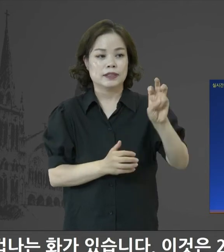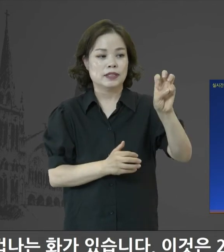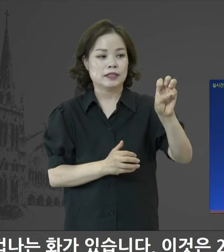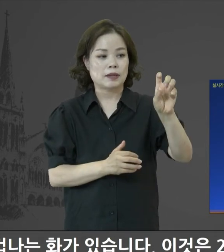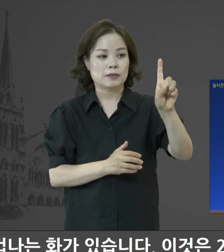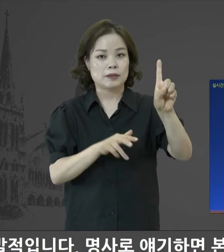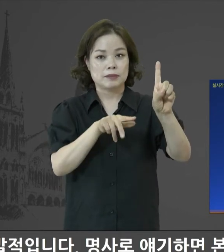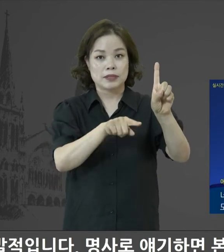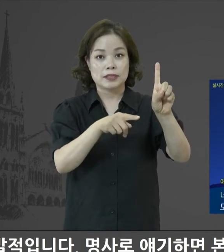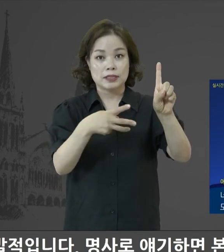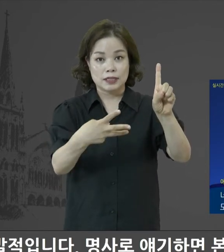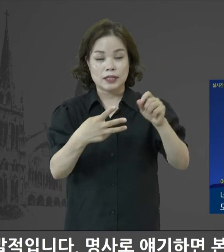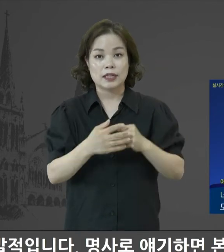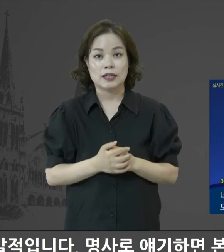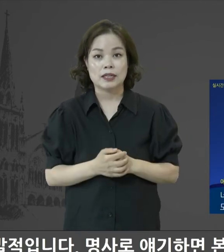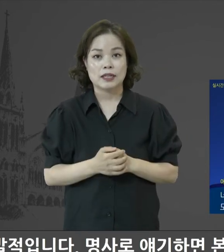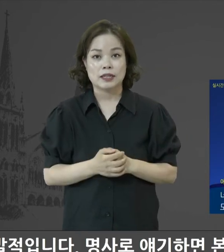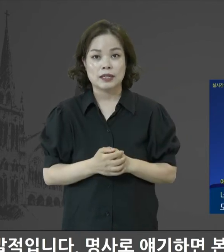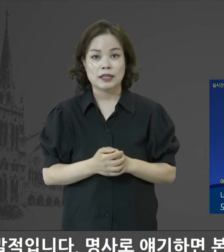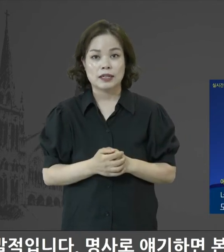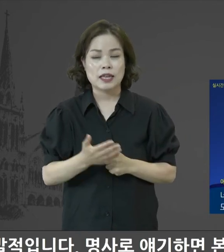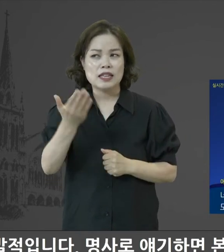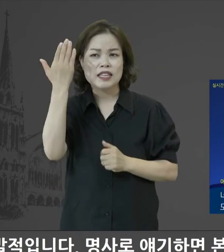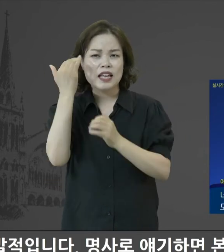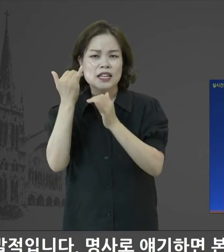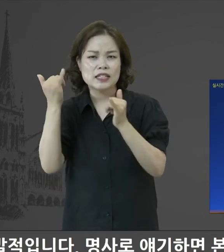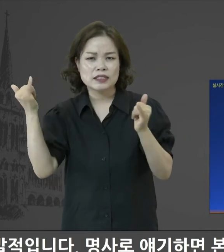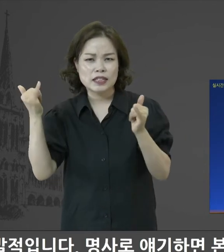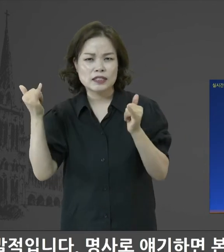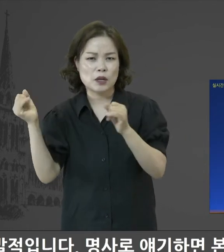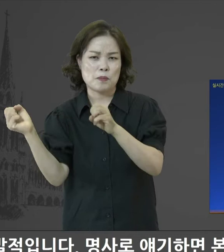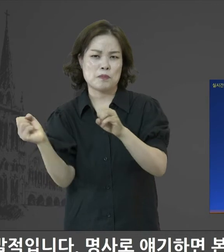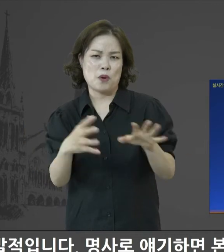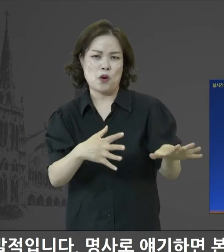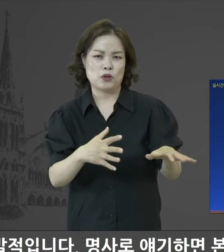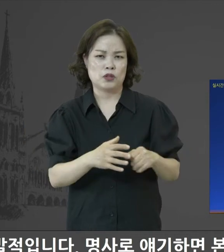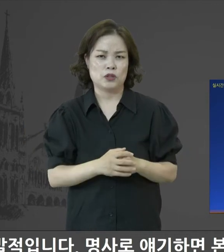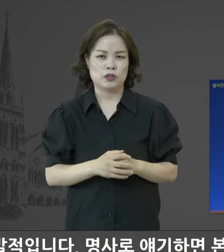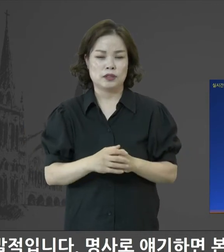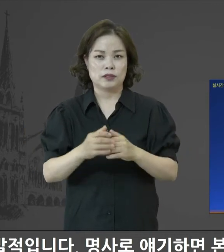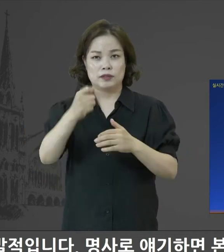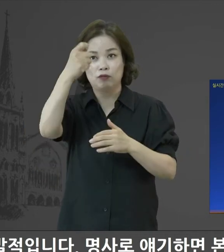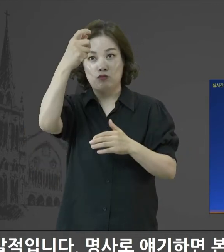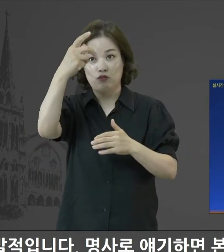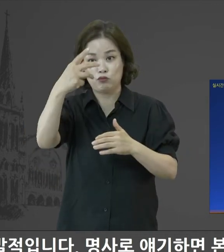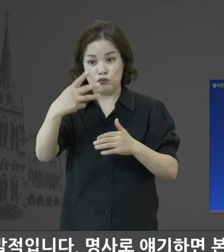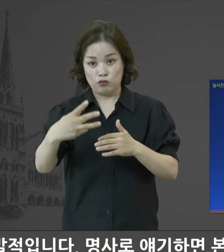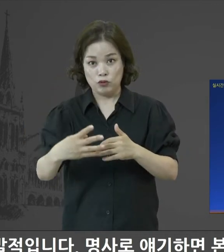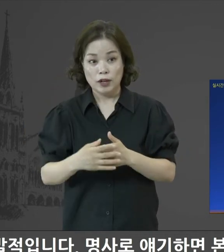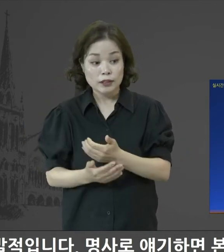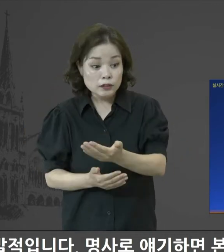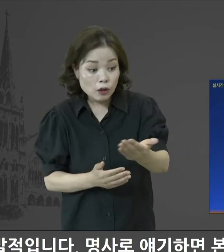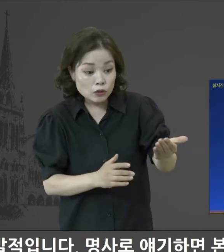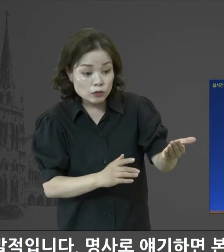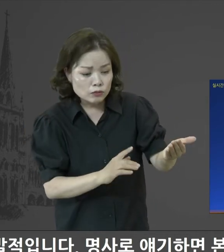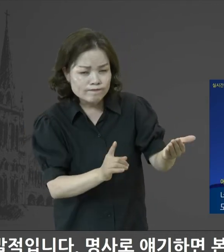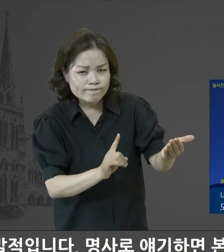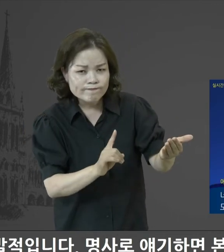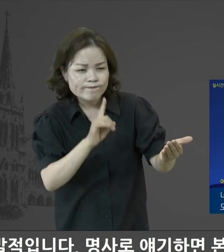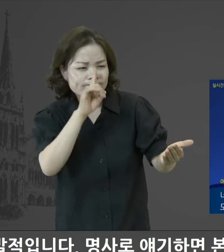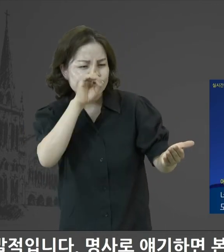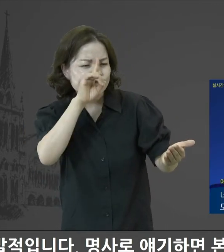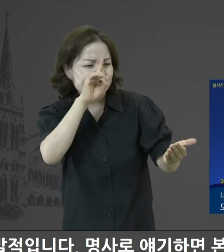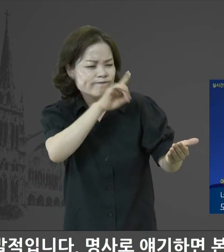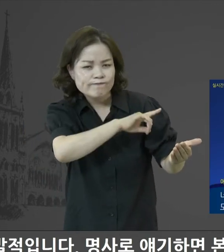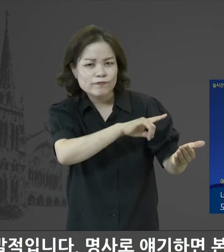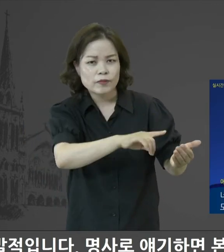31절 제가 읽겠습니다. 옛사람에서 벗어버릴 것, 목록을 얘기하고 있는 겁니다. 너희는 모든 악독과,